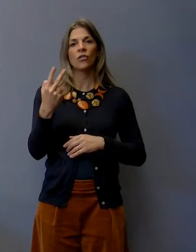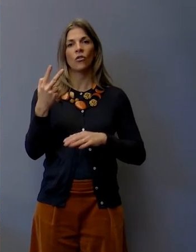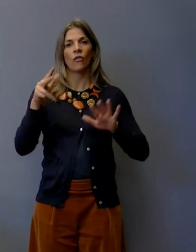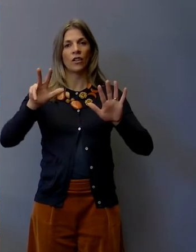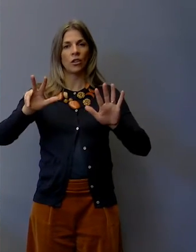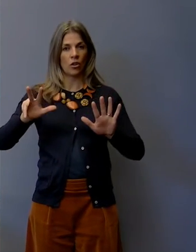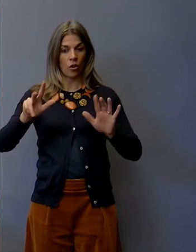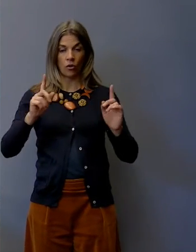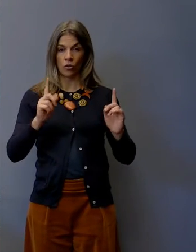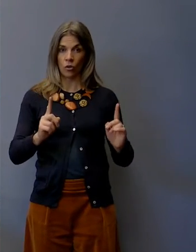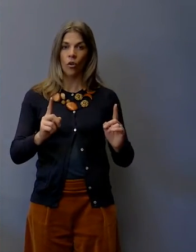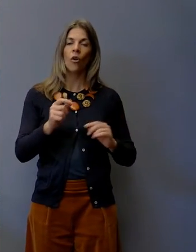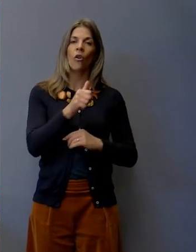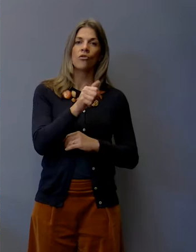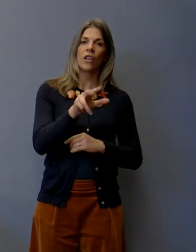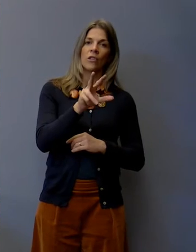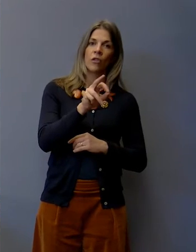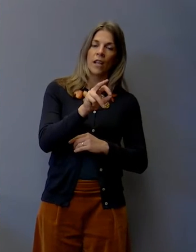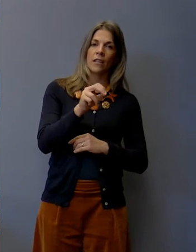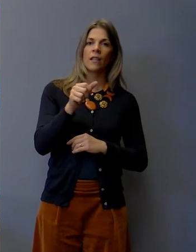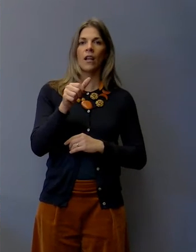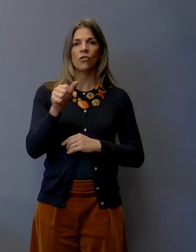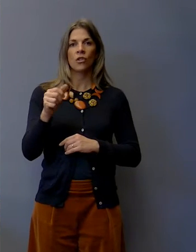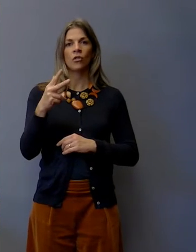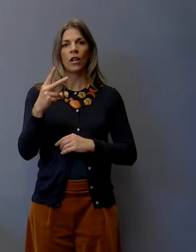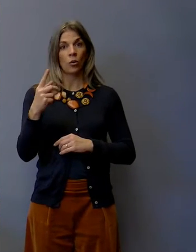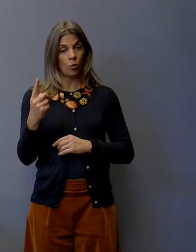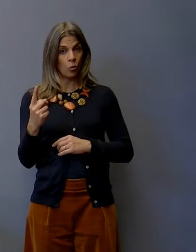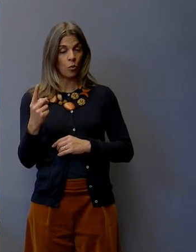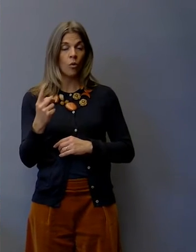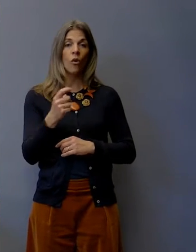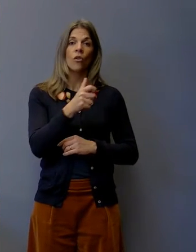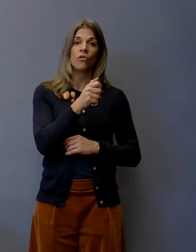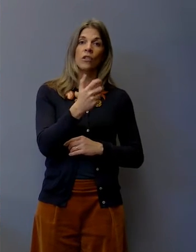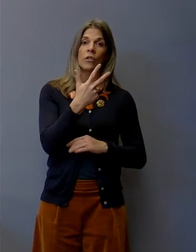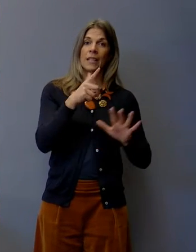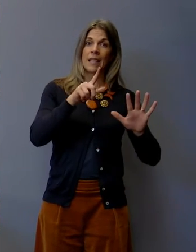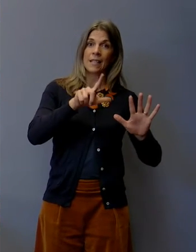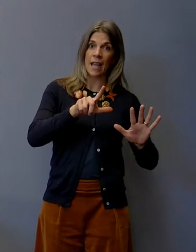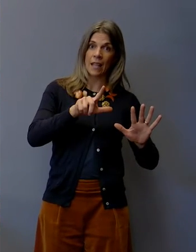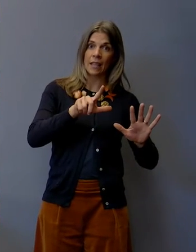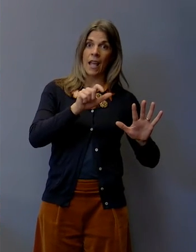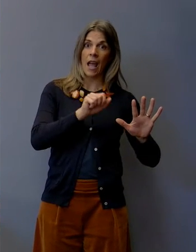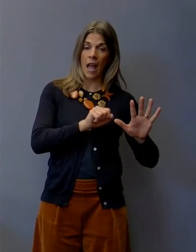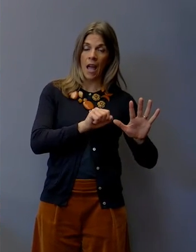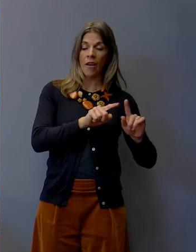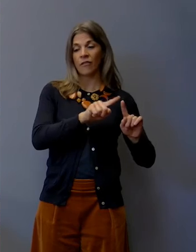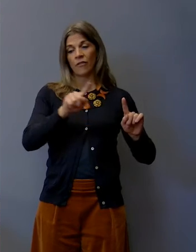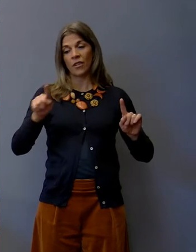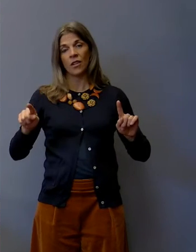numeri 130 e 131 numeri 137 a 139